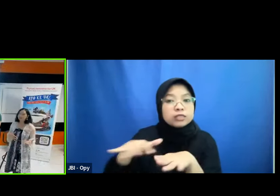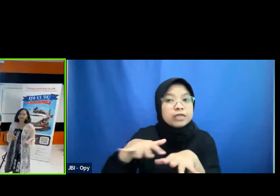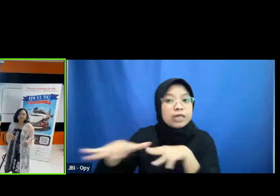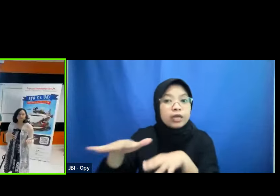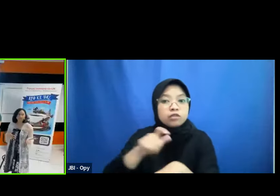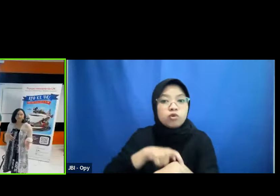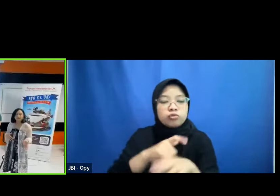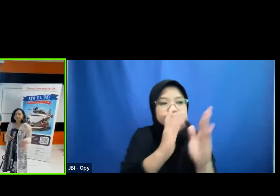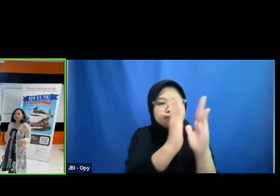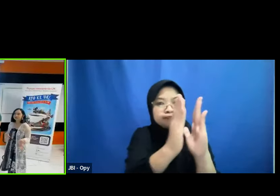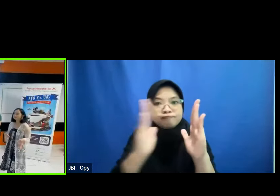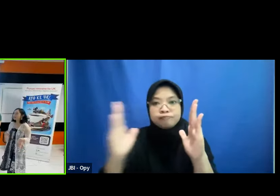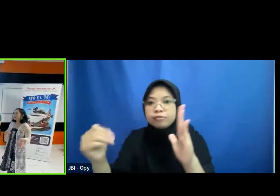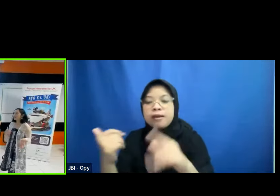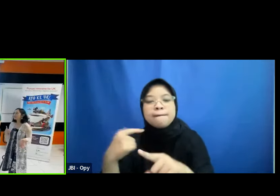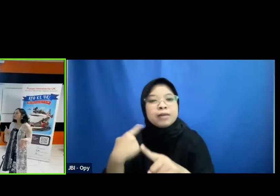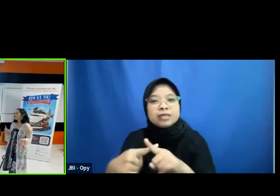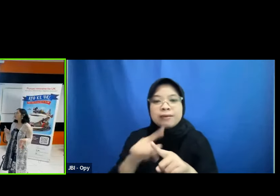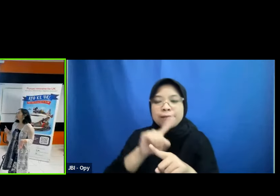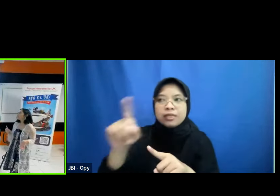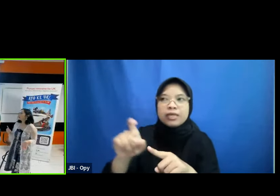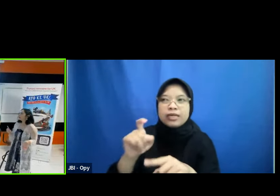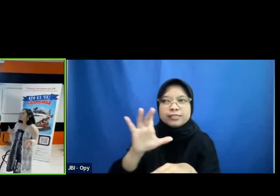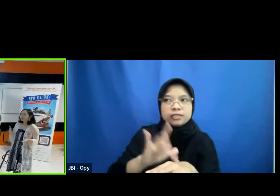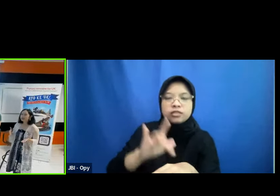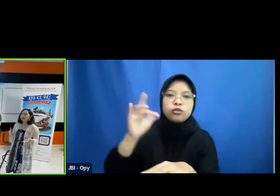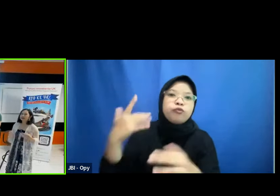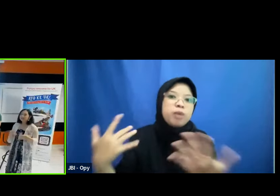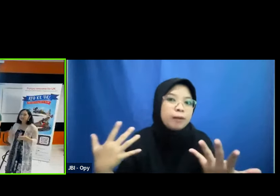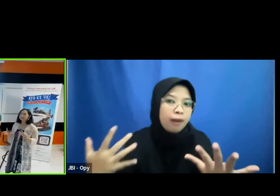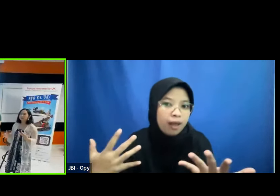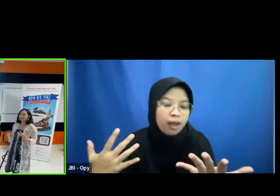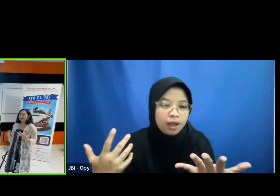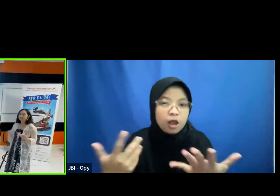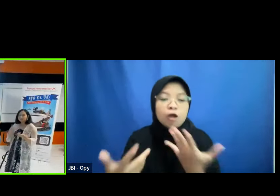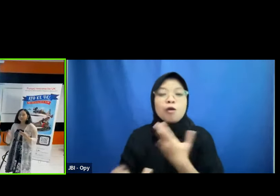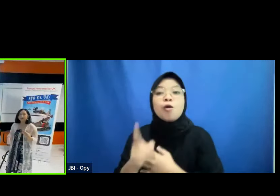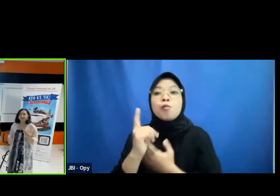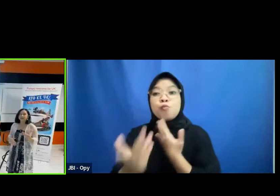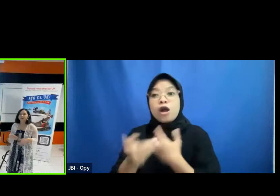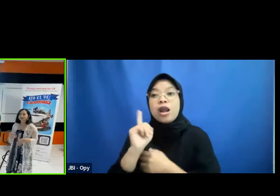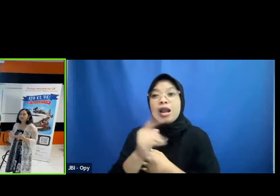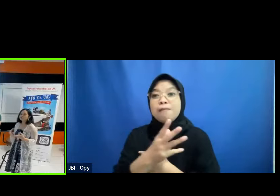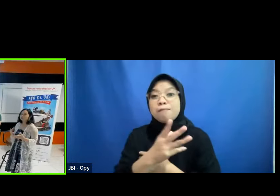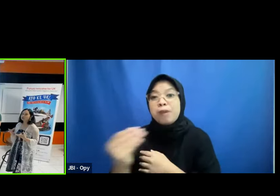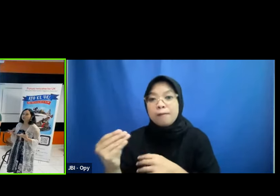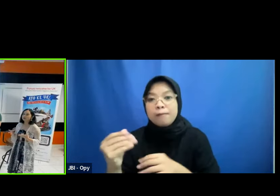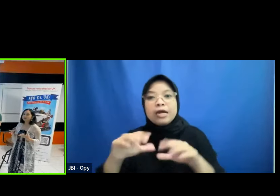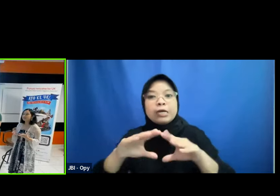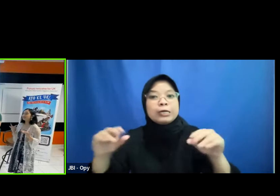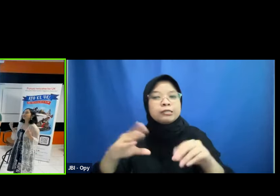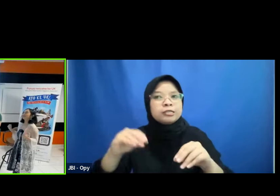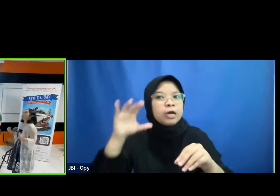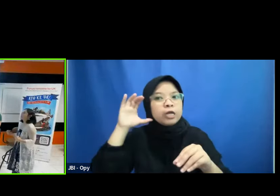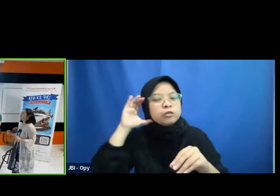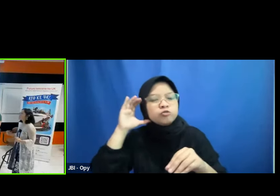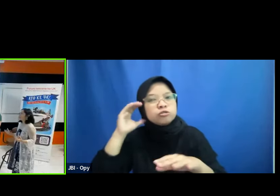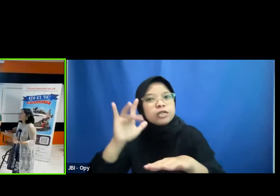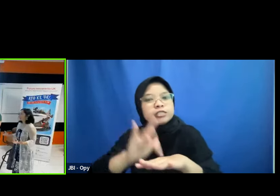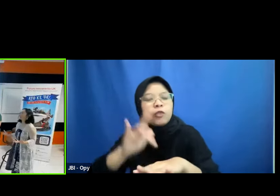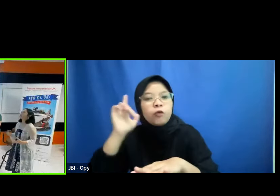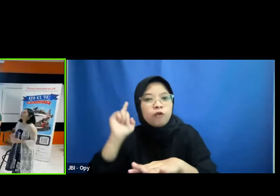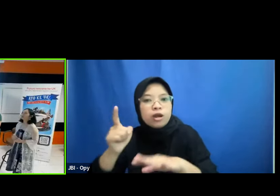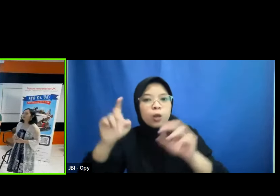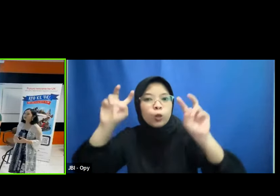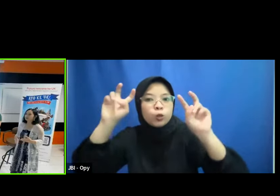mungkin pertanyaan sentimentalnya bisa dikaitkan juga dengan mungkin ada dari beberapa beberapa dari kita yang bekerja di isu-isu yang sensitif mungkin